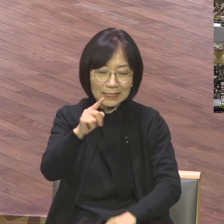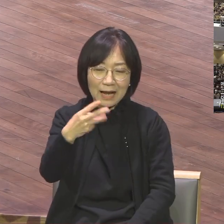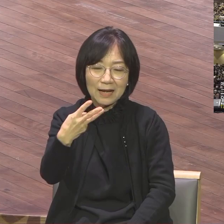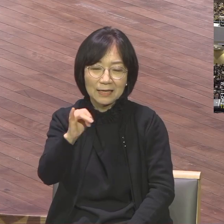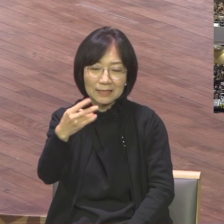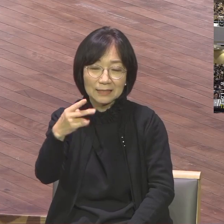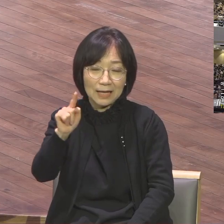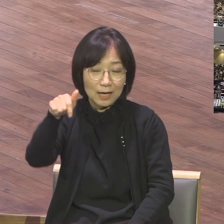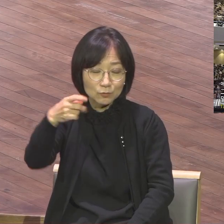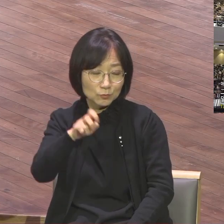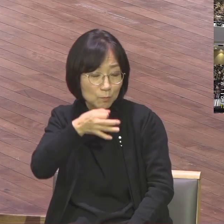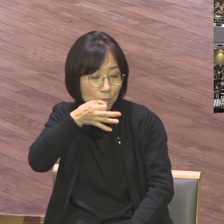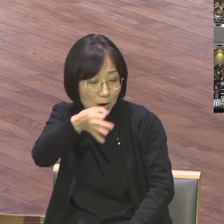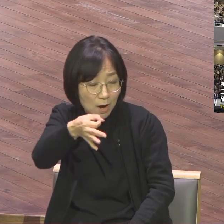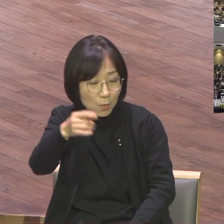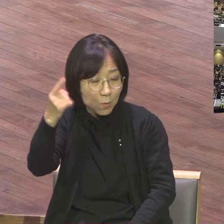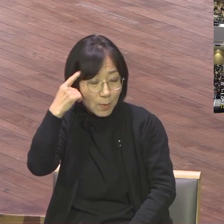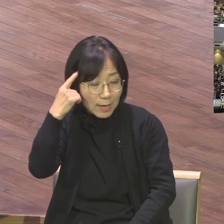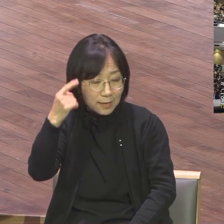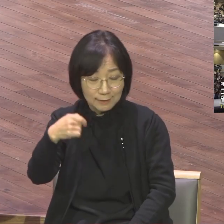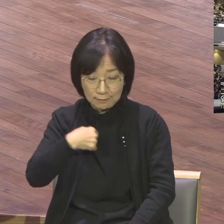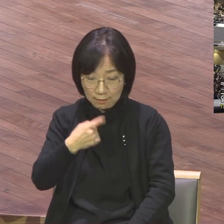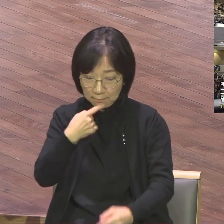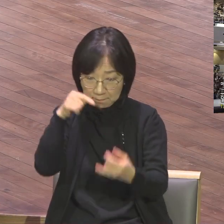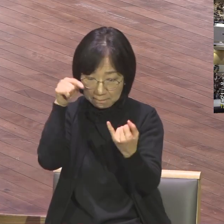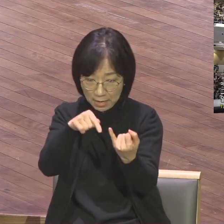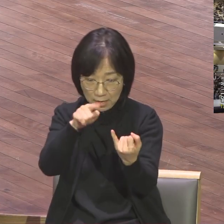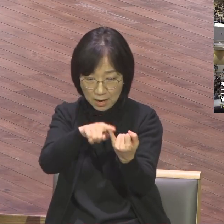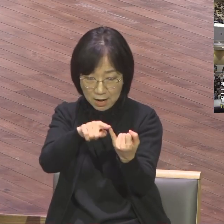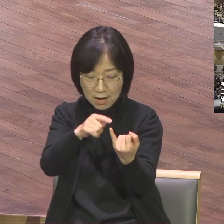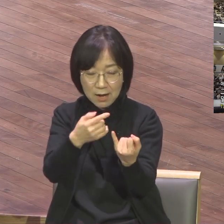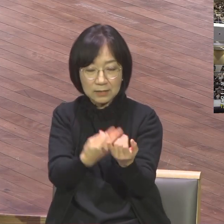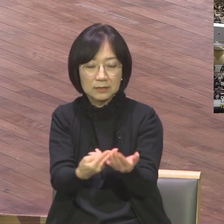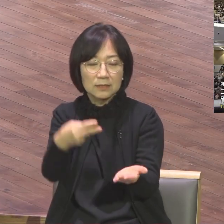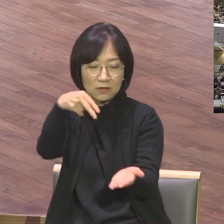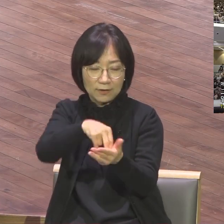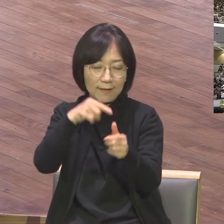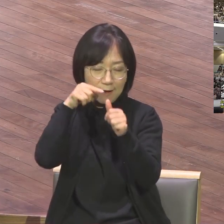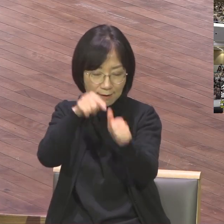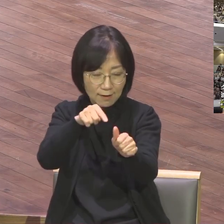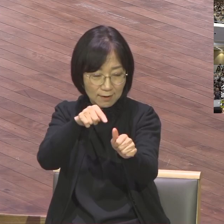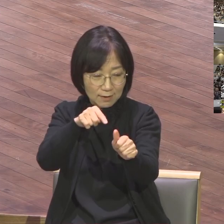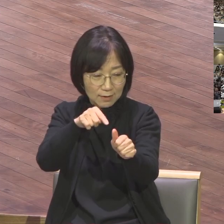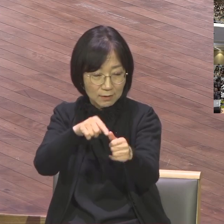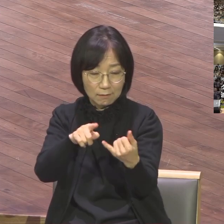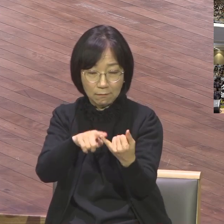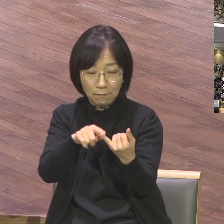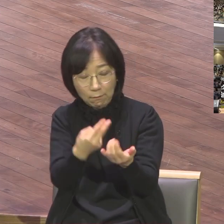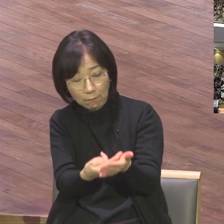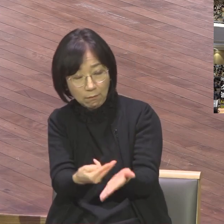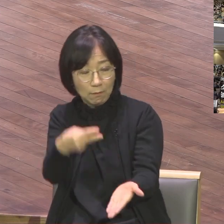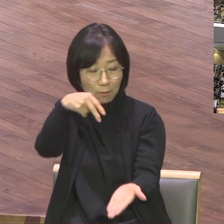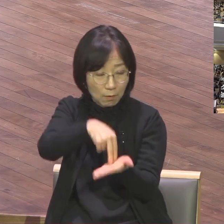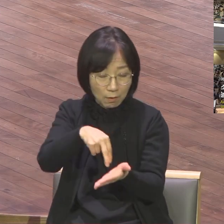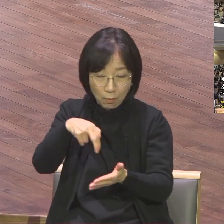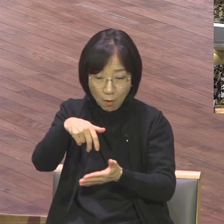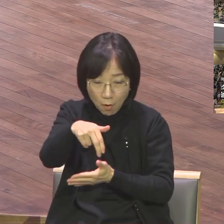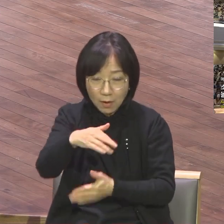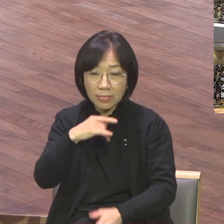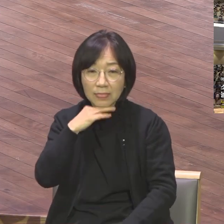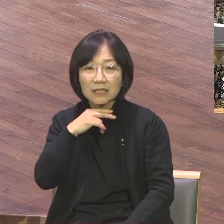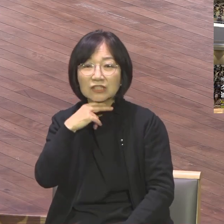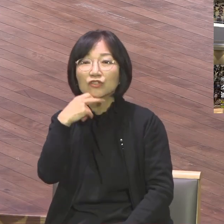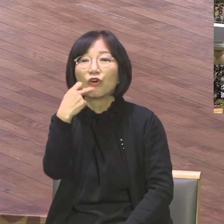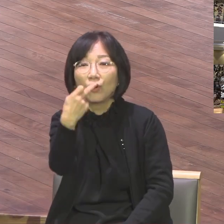하시니 번역하면 곧 내가 내게 말하노니 소녀야 일어나라 하심이라. 소녀가 곧 일어나서 걸으니